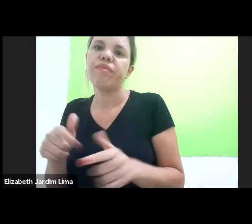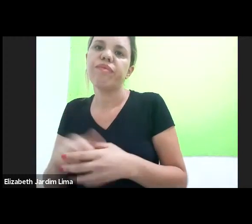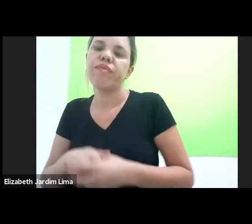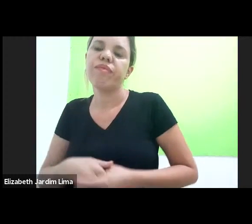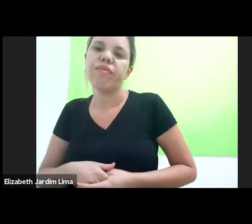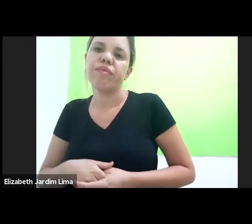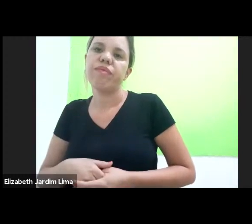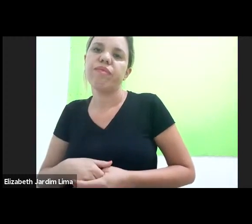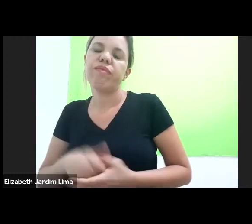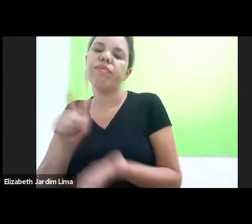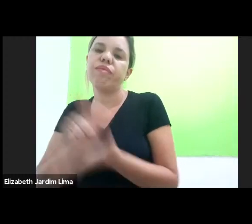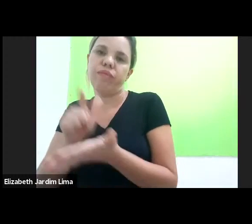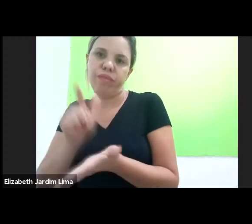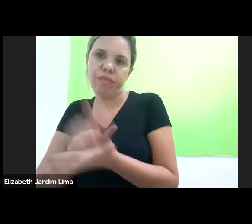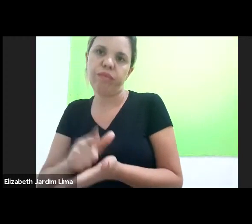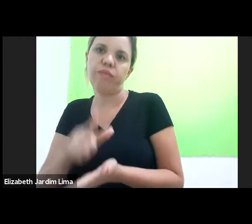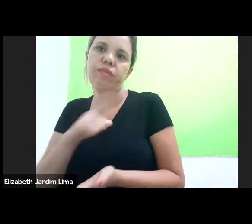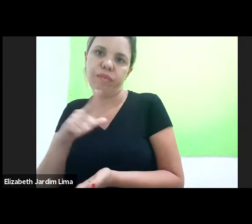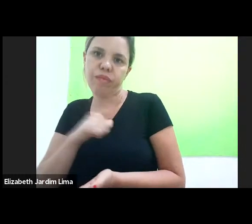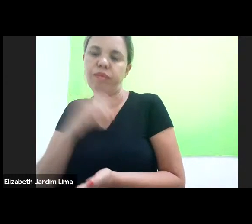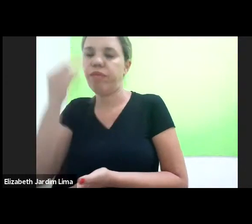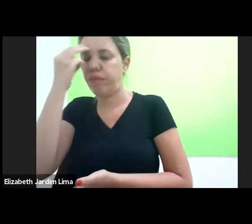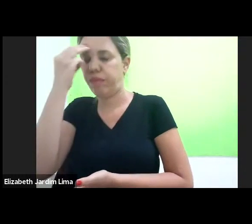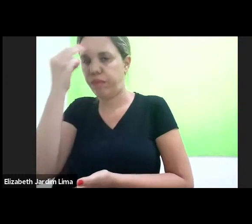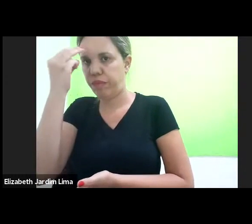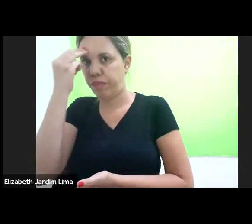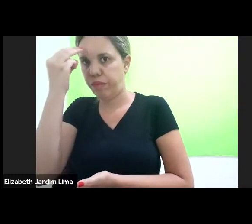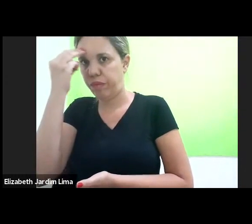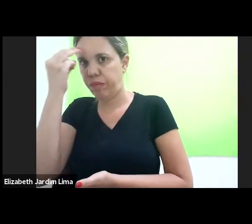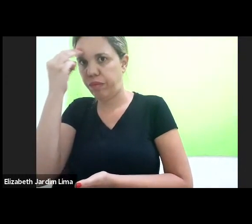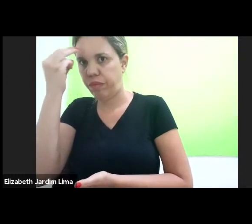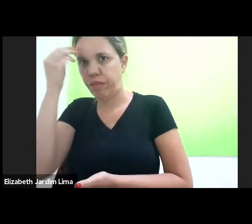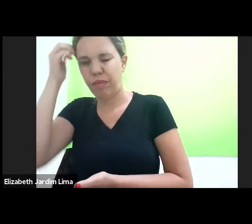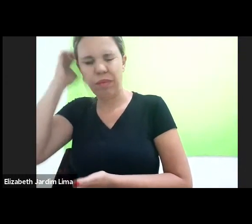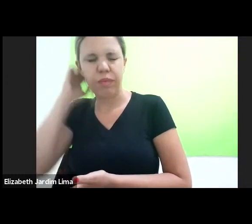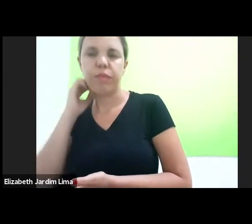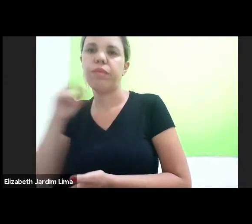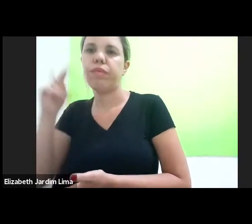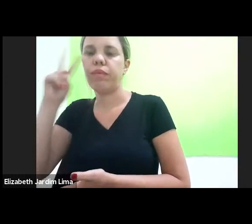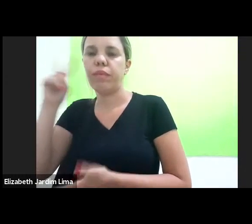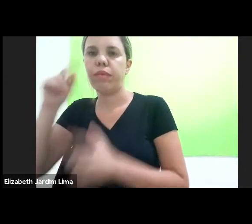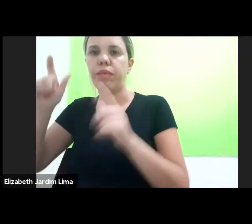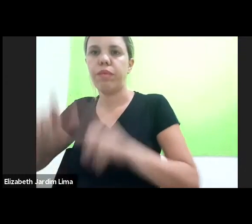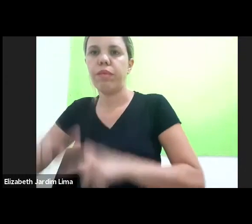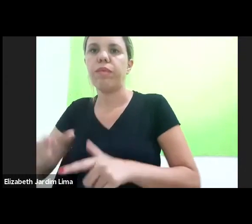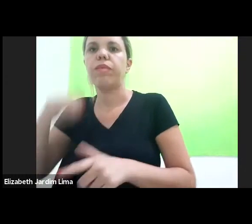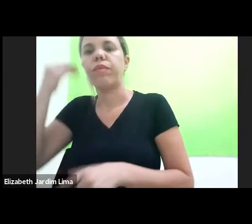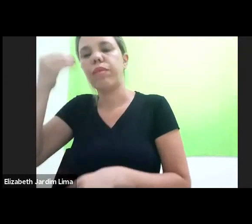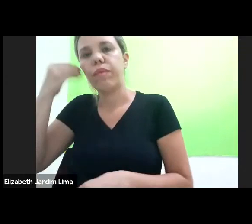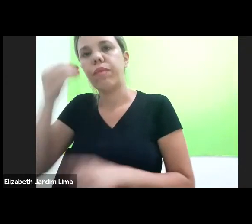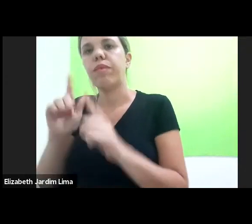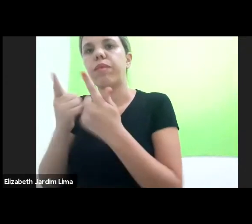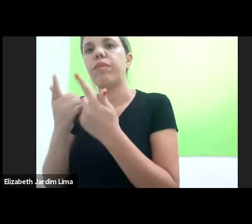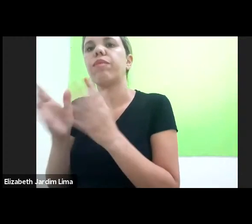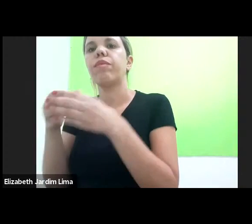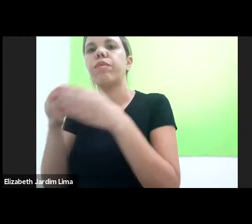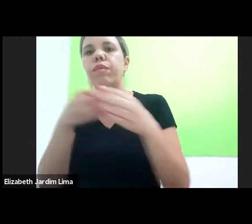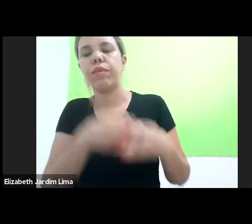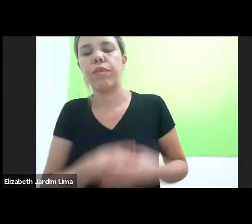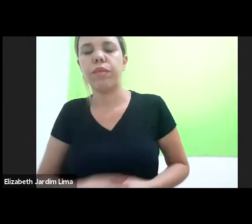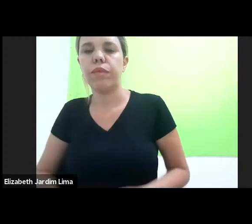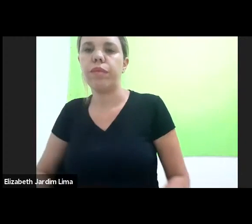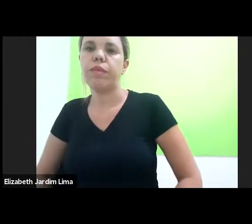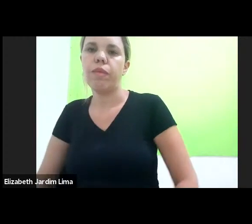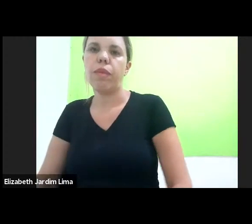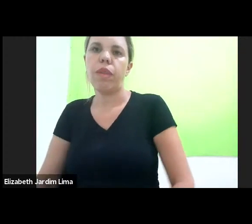no papel, existe apenas nas memórias, na ancestralidade, no histórico daquele território, de vivência da comunidade ali, a gente